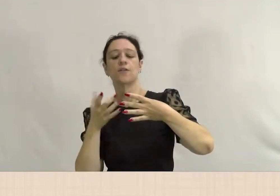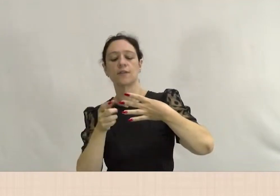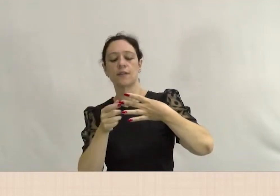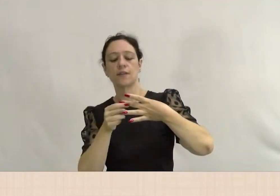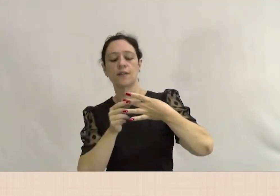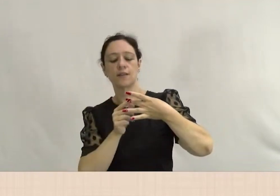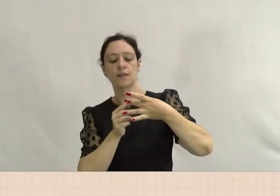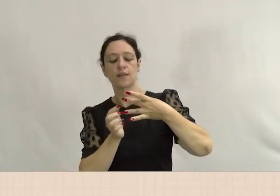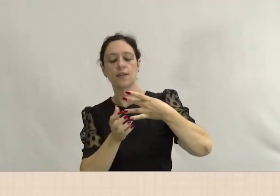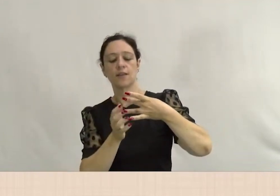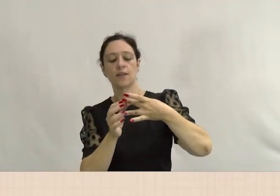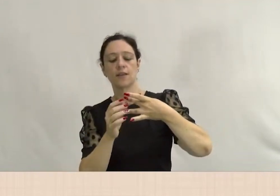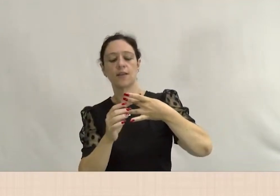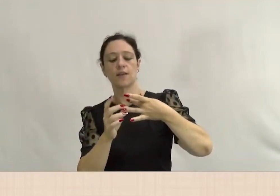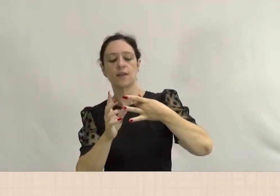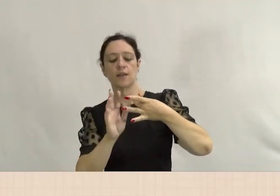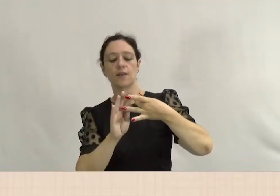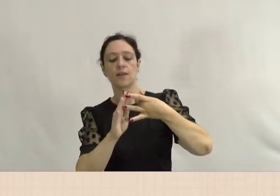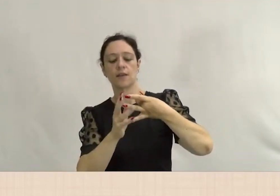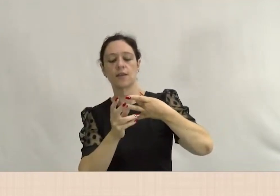espaço para